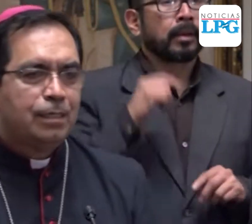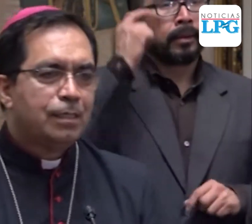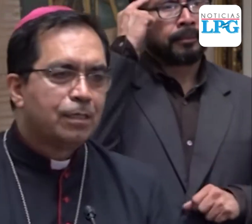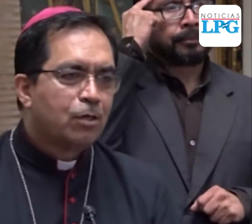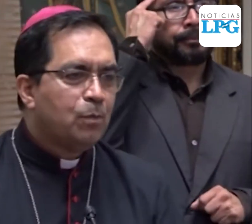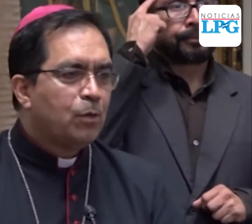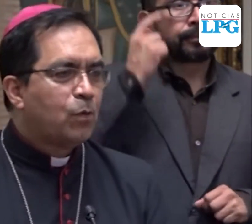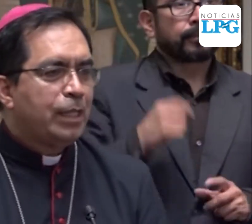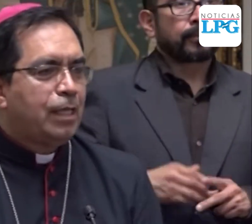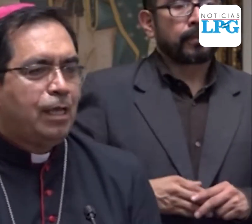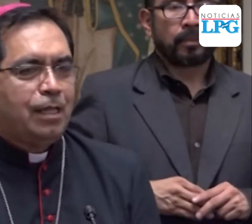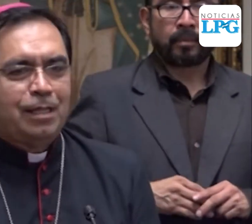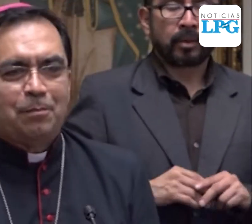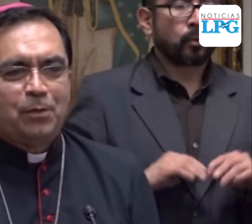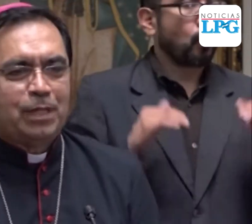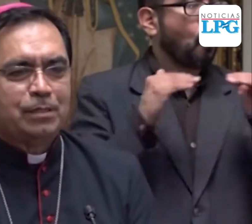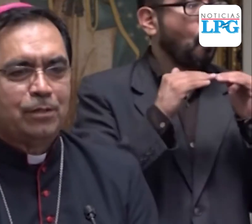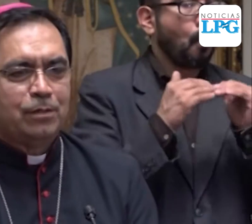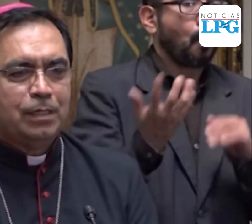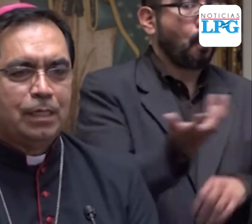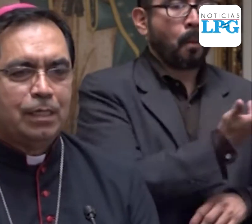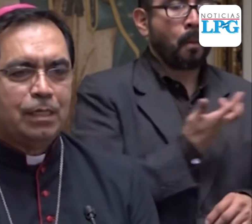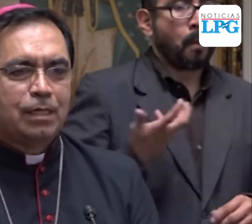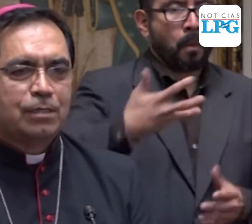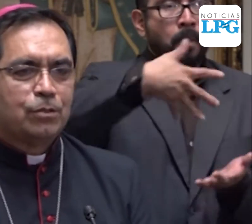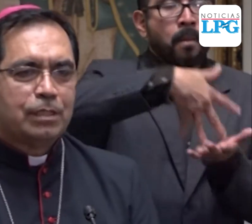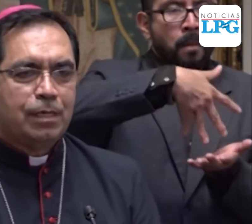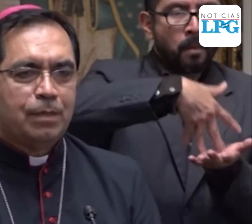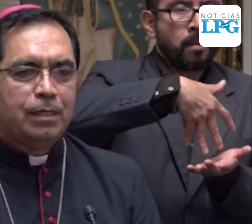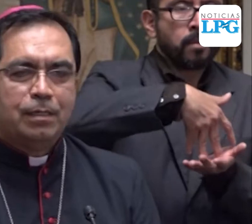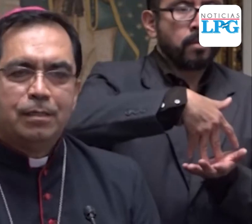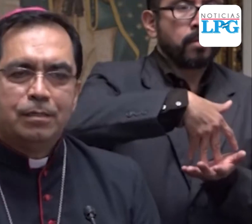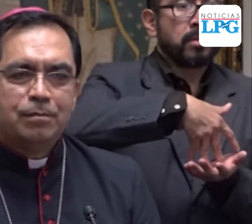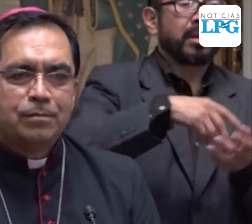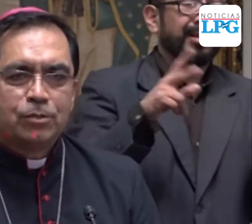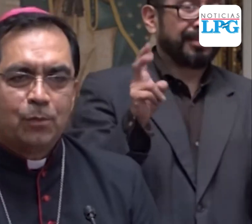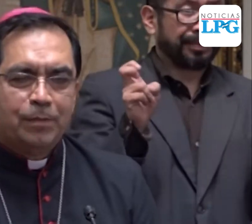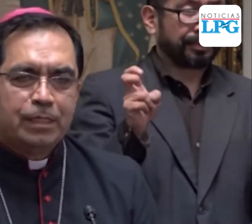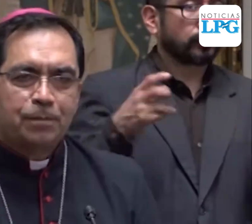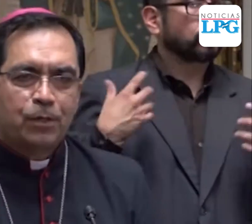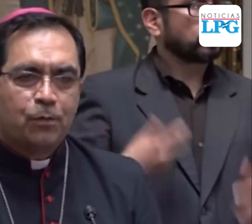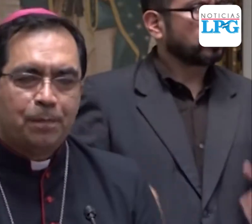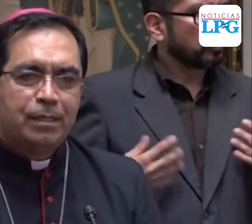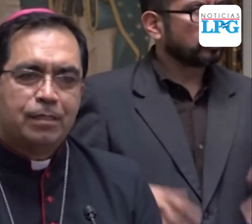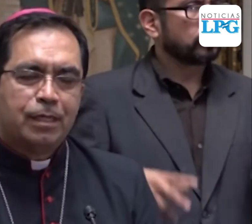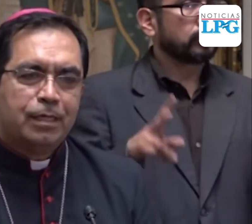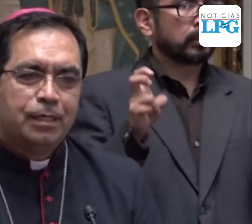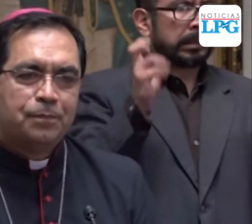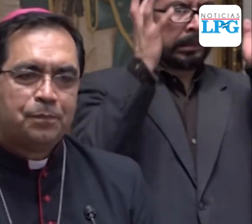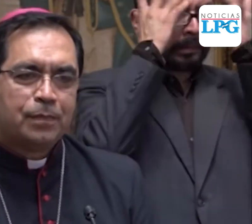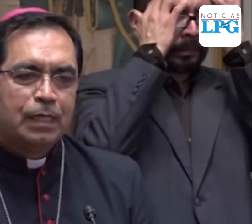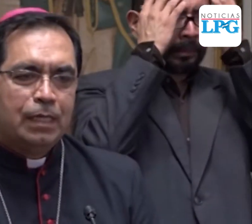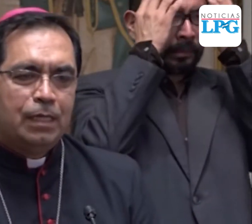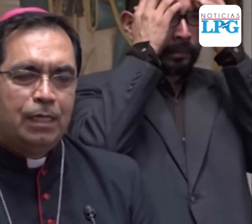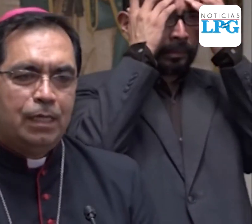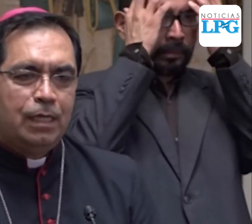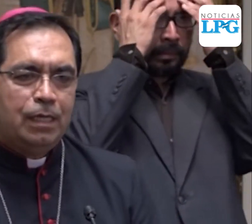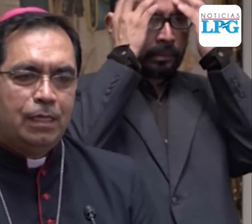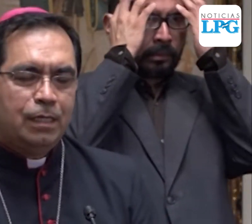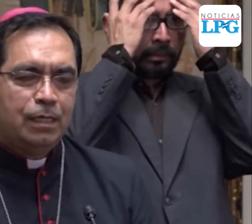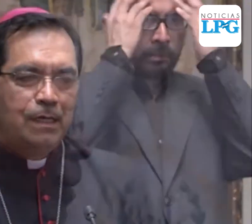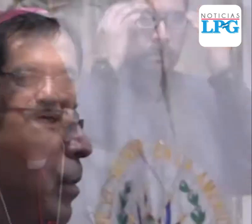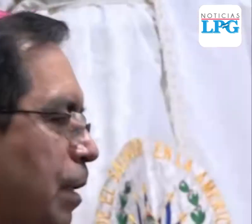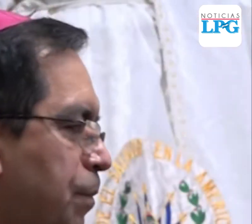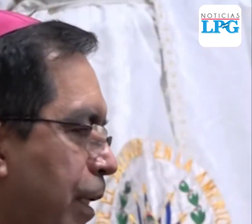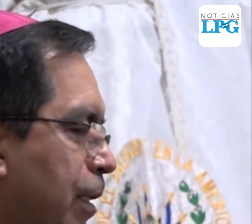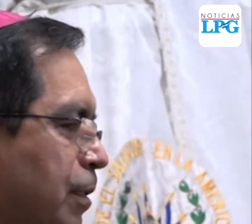pensaría, como cualquiera de la población, que es un tema sumamente preocupante. De esa manera